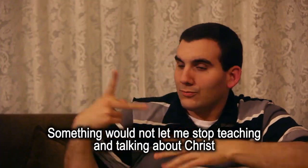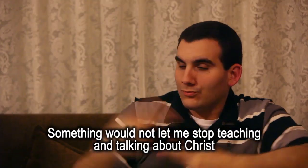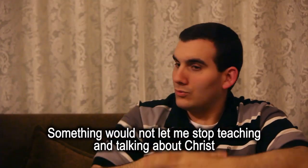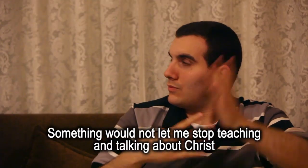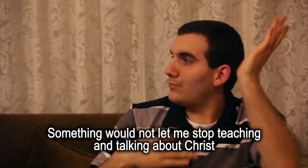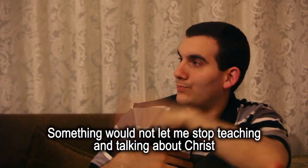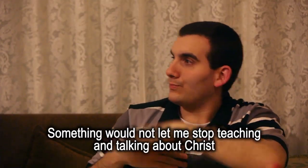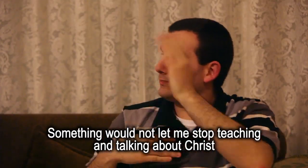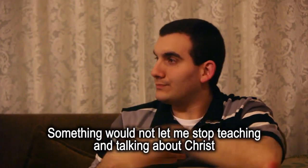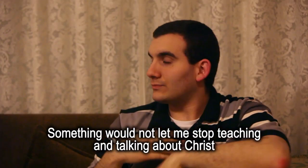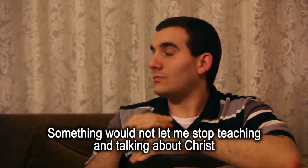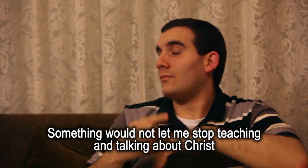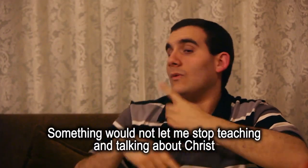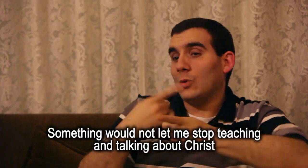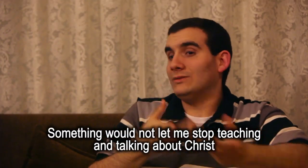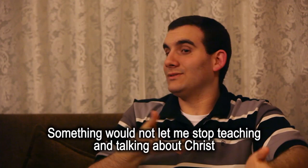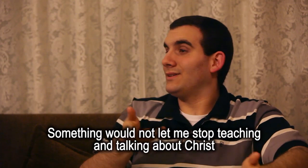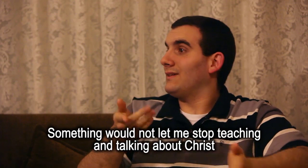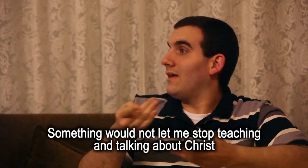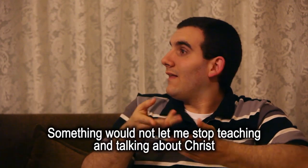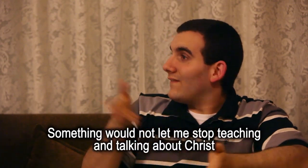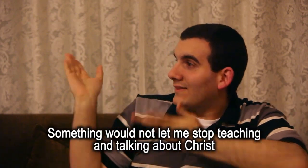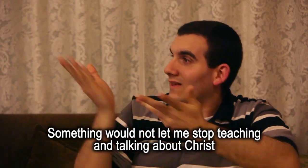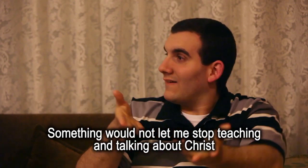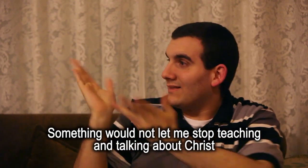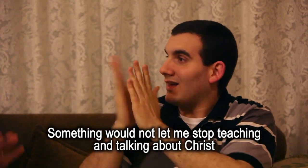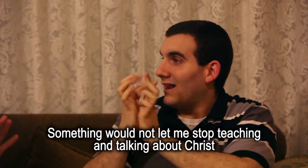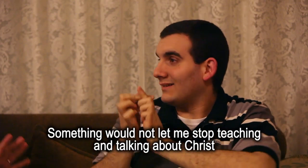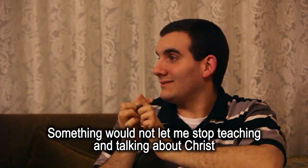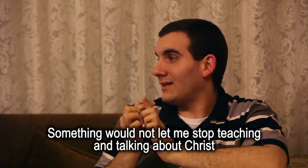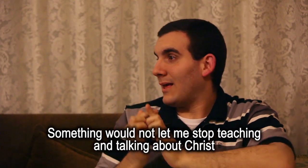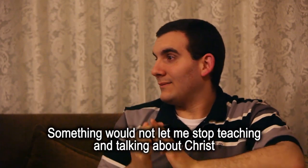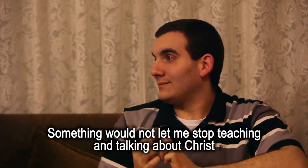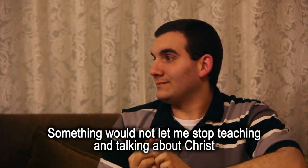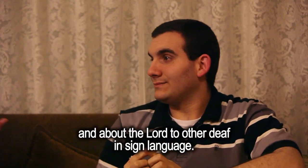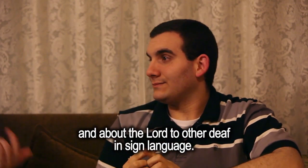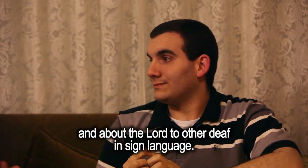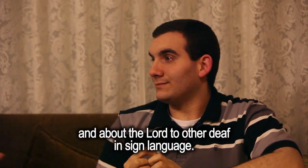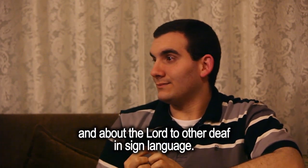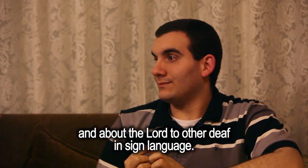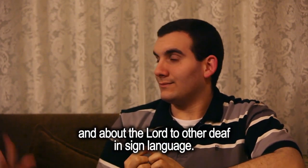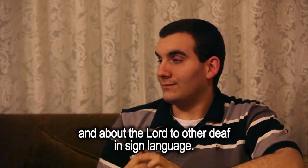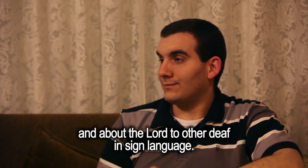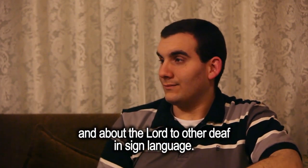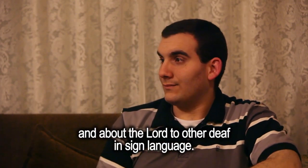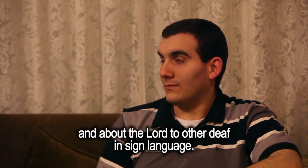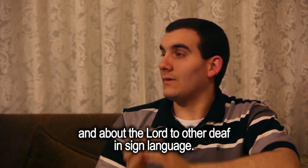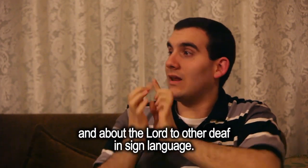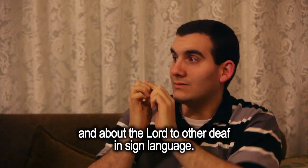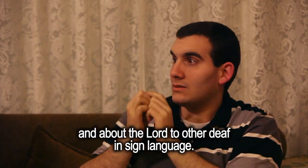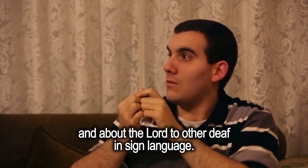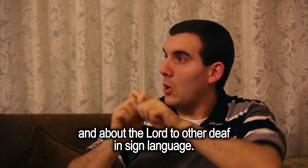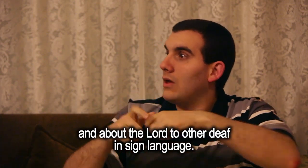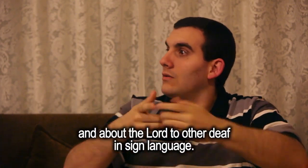Algo no me dejaba parar de enseñar y de hablarle de Cristo y del Señor a otros sordos en lengua de